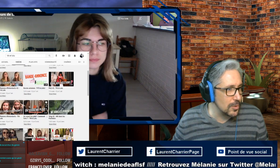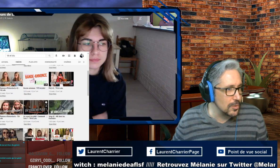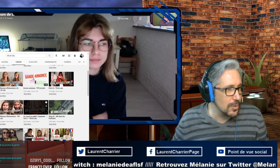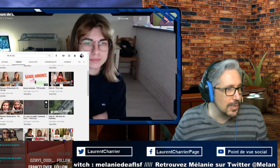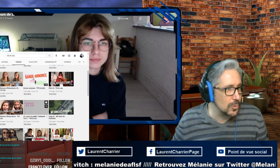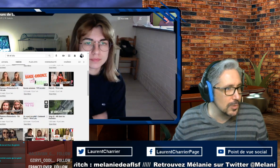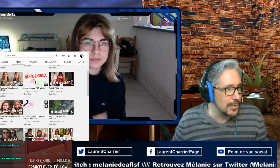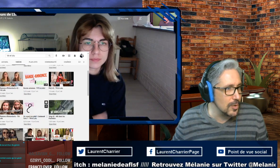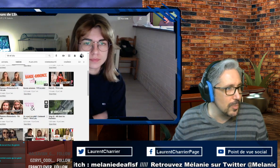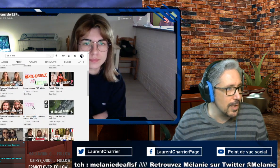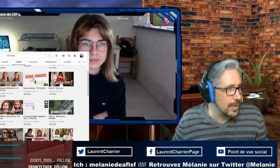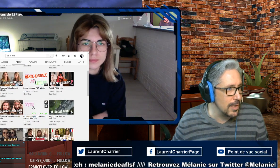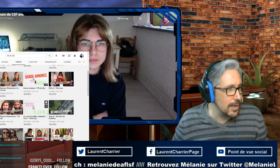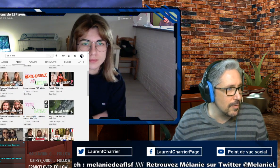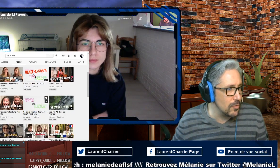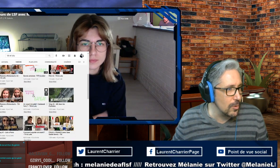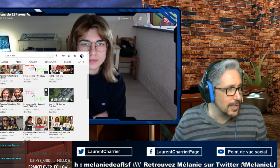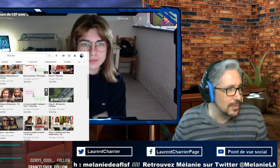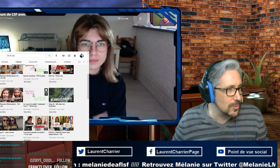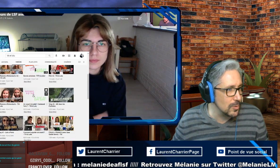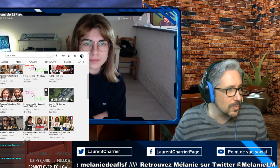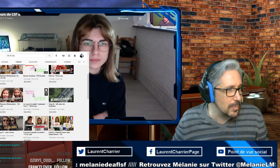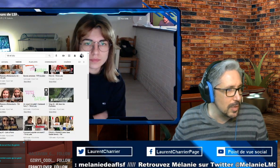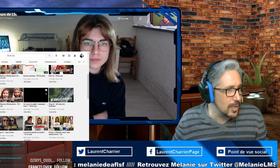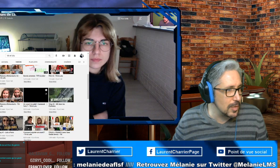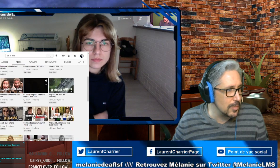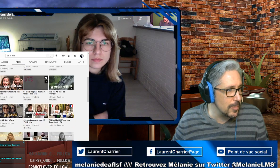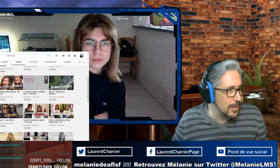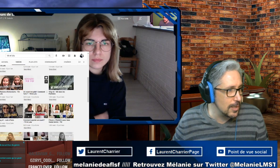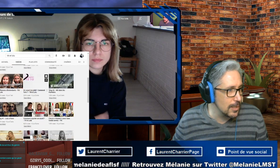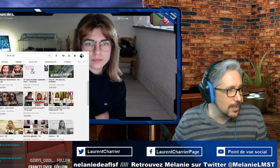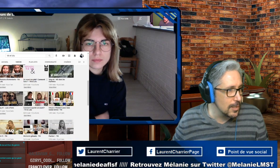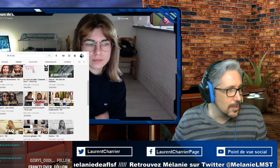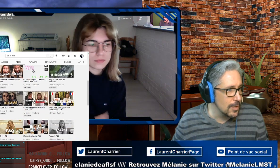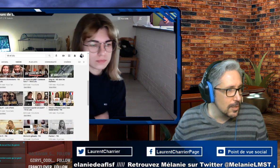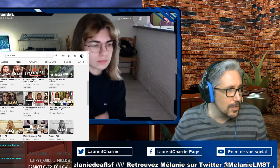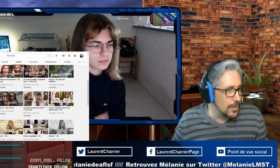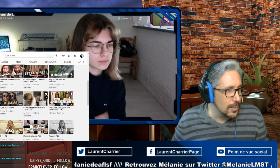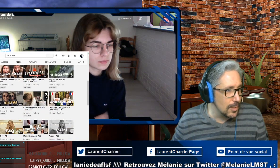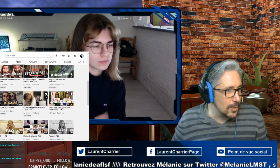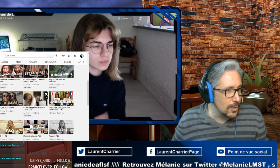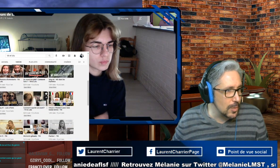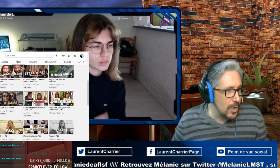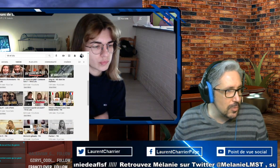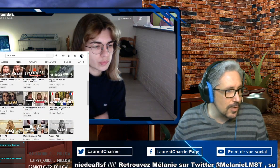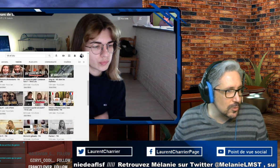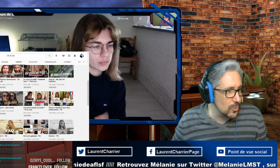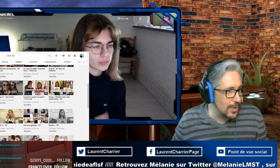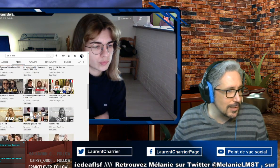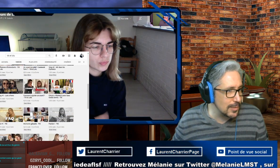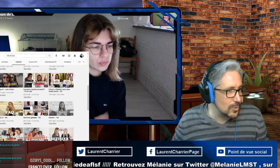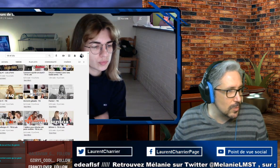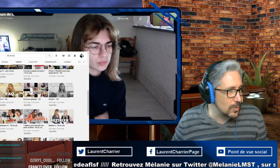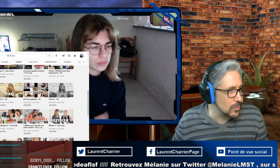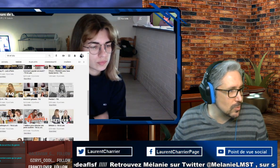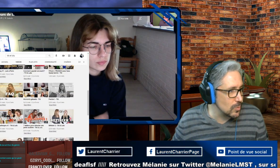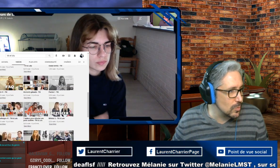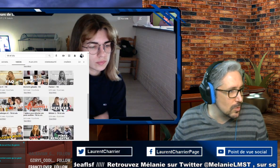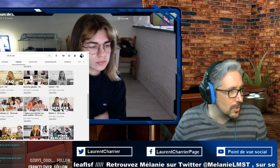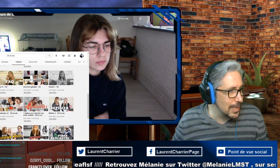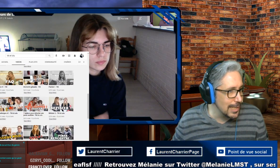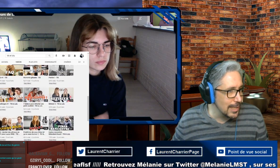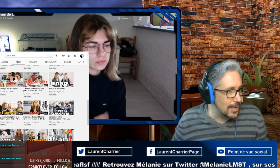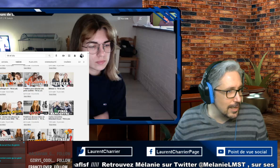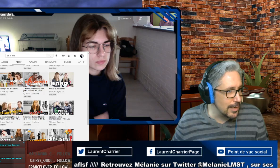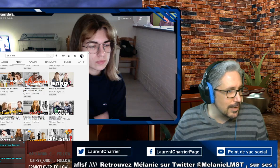Flexion d'entendant, un sourd s'il te plaît, la foire aux questions, blablabla. Blablabla. Comment appeler un sourd, accessoire de